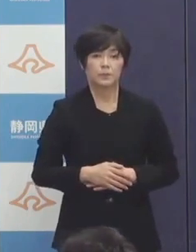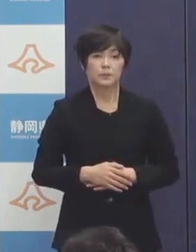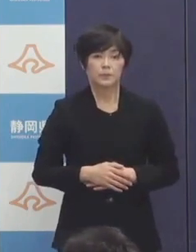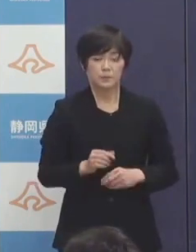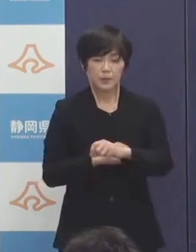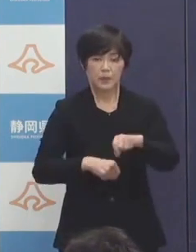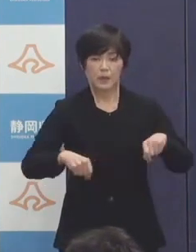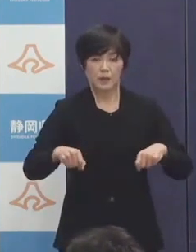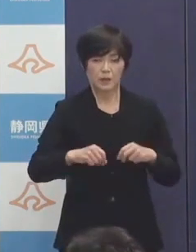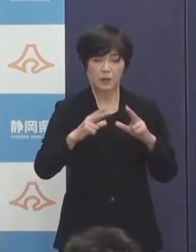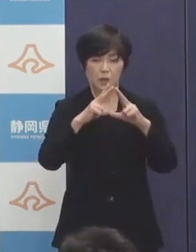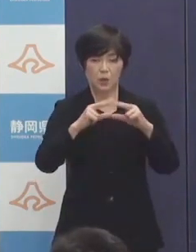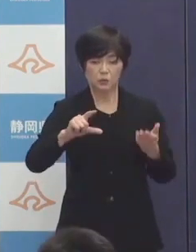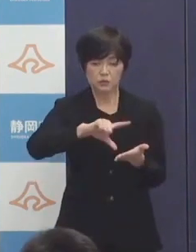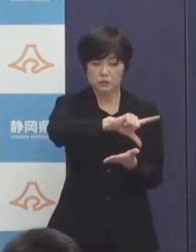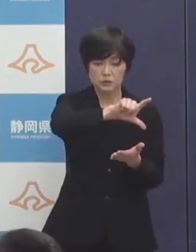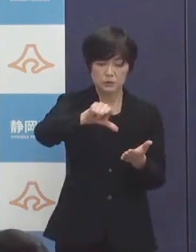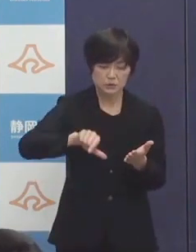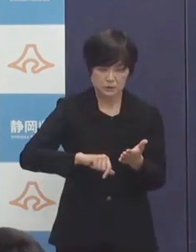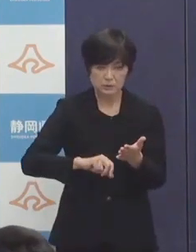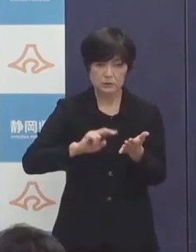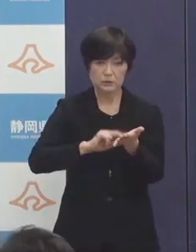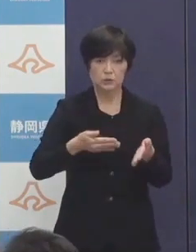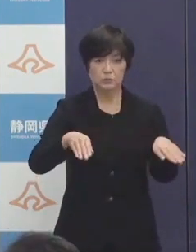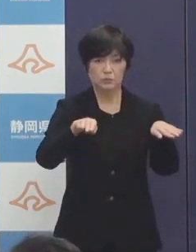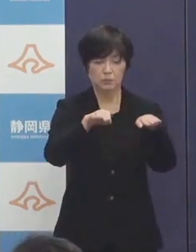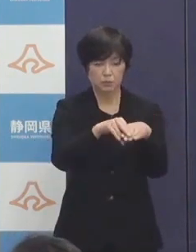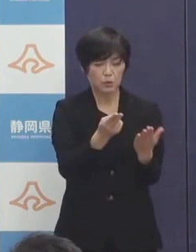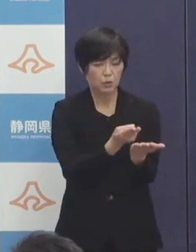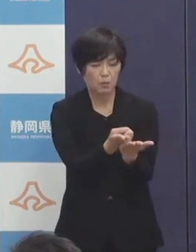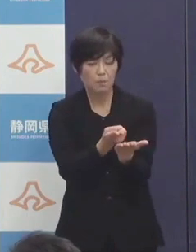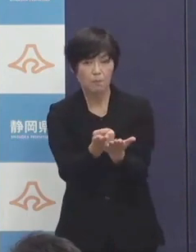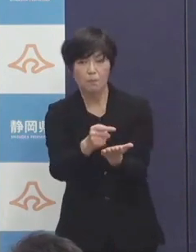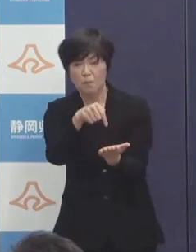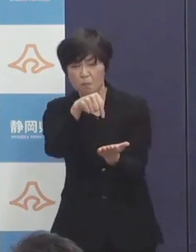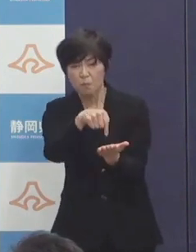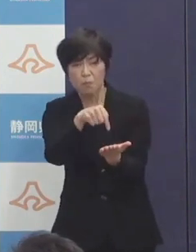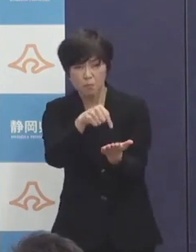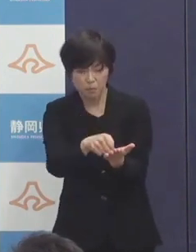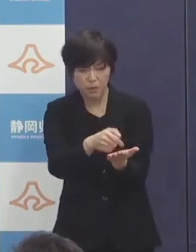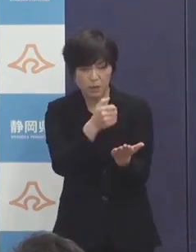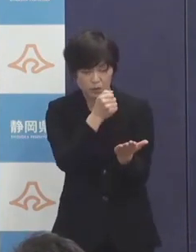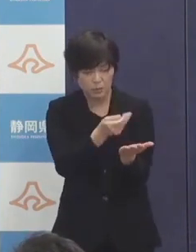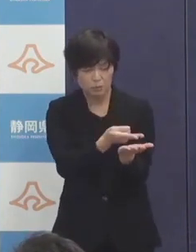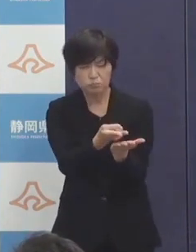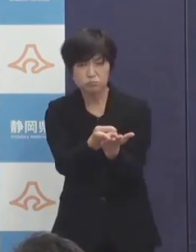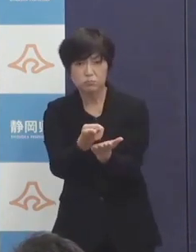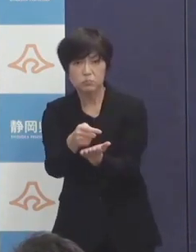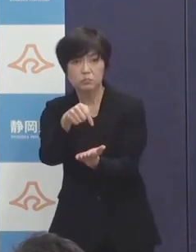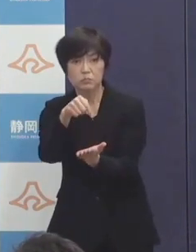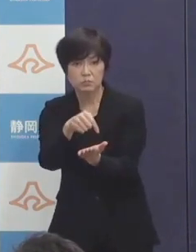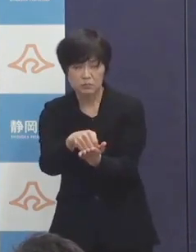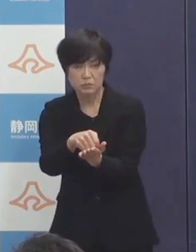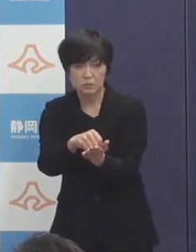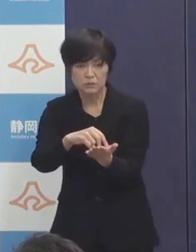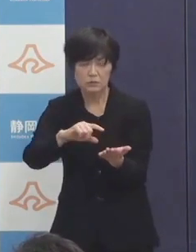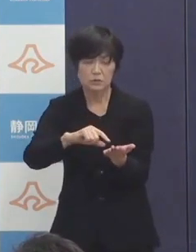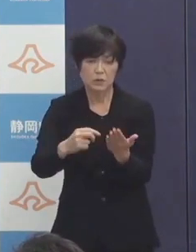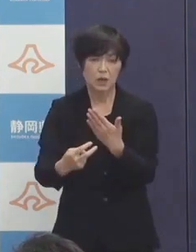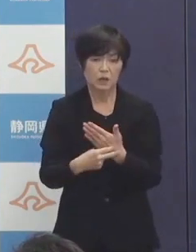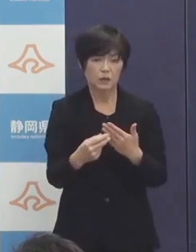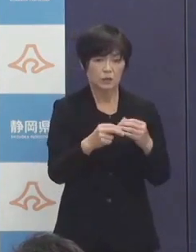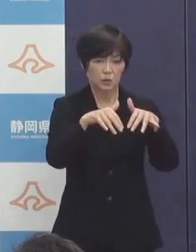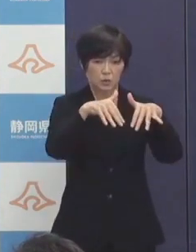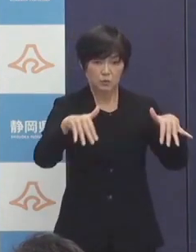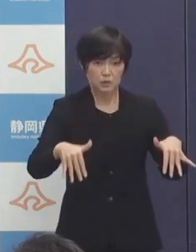一方、富士地域の医療機関における病床の占有率は非常に高くなっておりまして、地域の医療体制を確